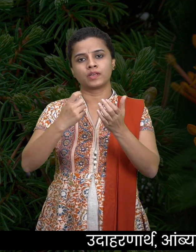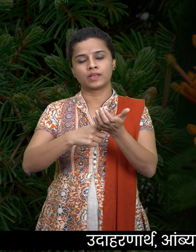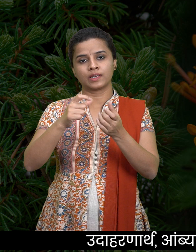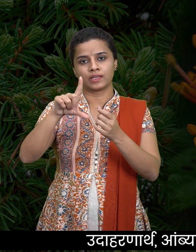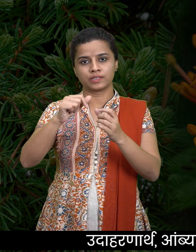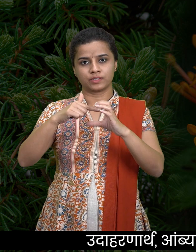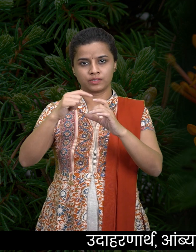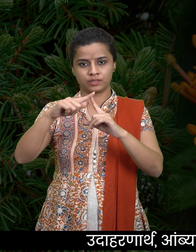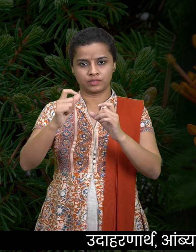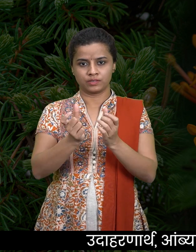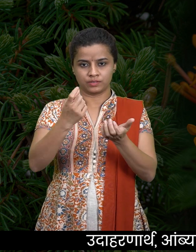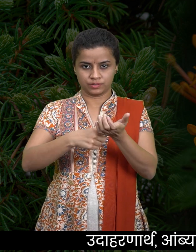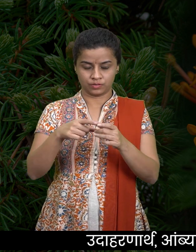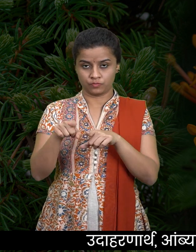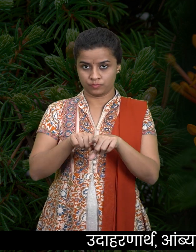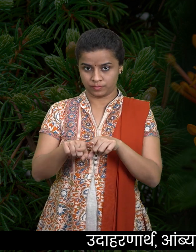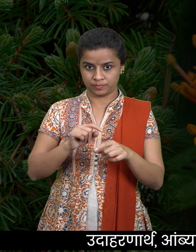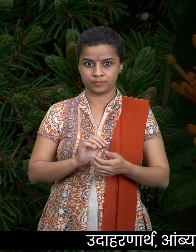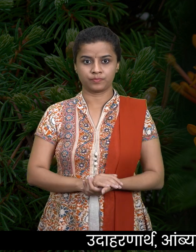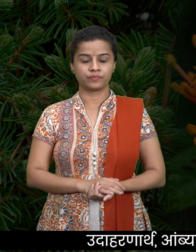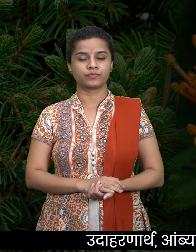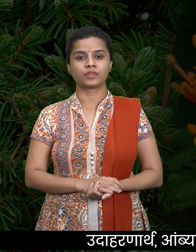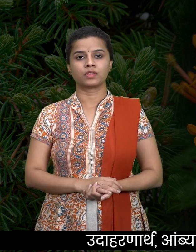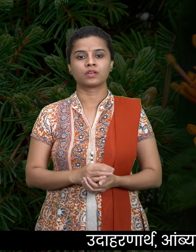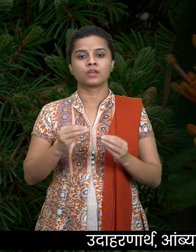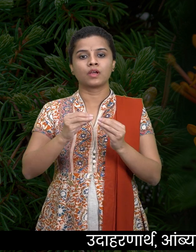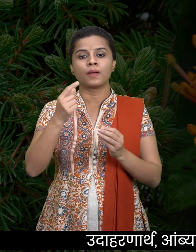उदाहरणार्थ आंब्याचे द्विपद नाम मॅग्निफेरा इंडिका आहे.